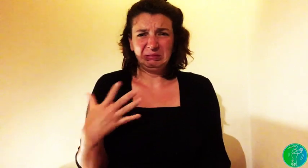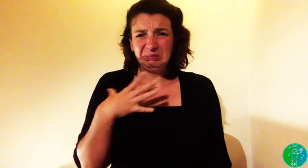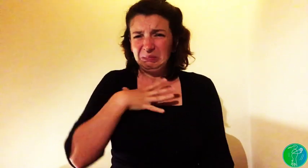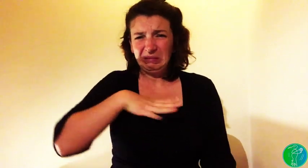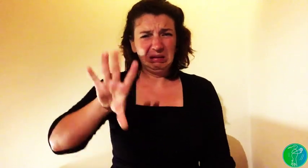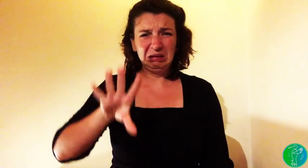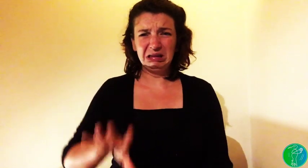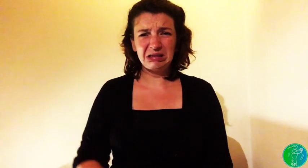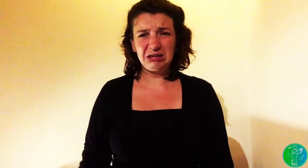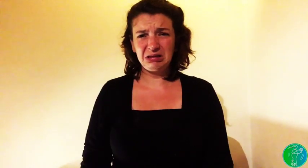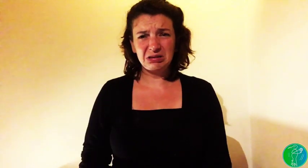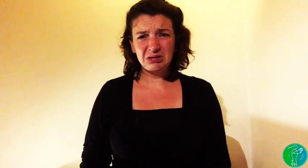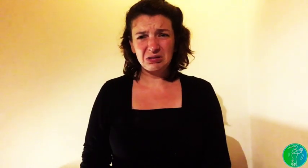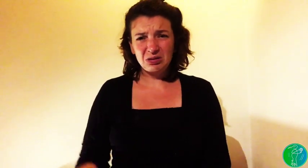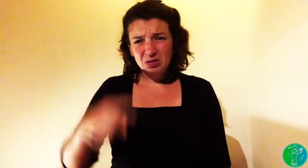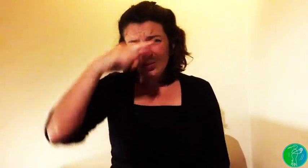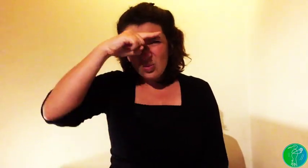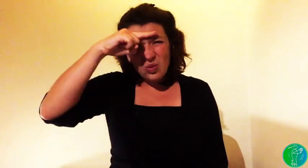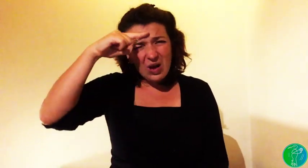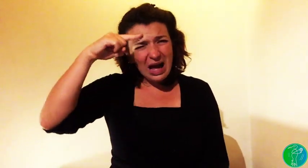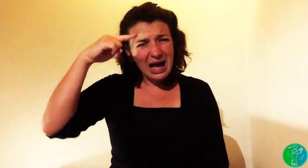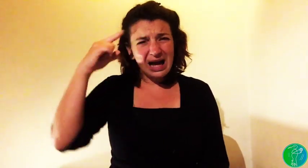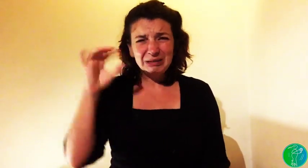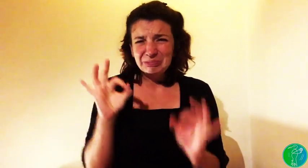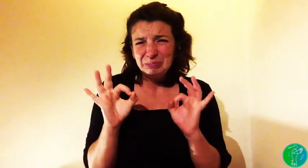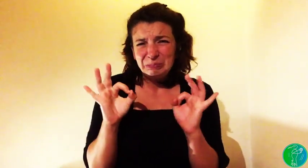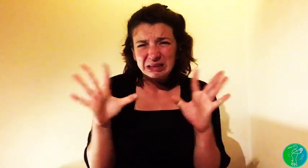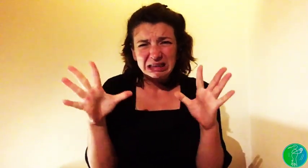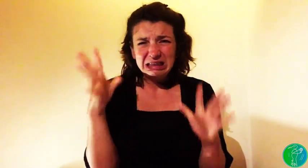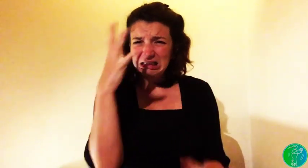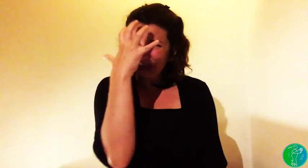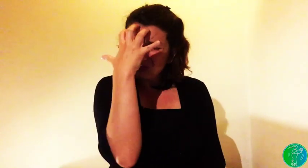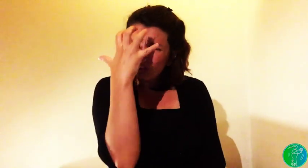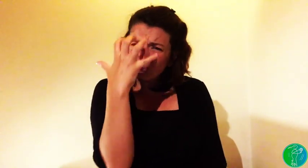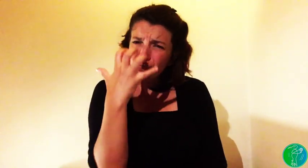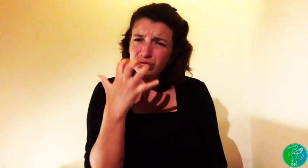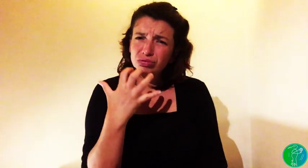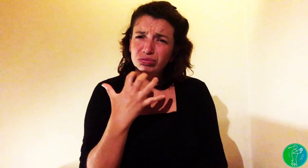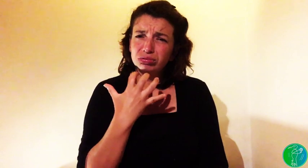Il trouvait le noir trop triste.